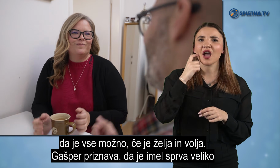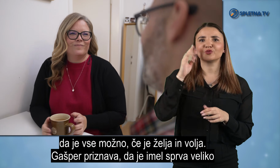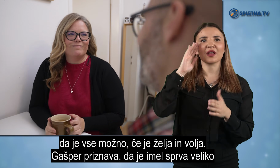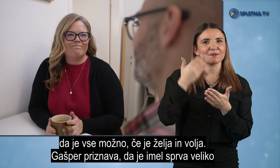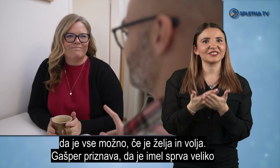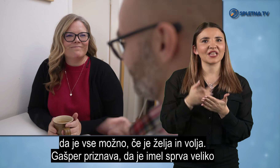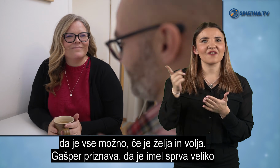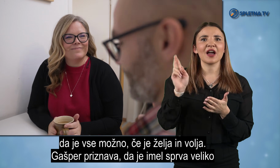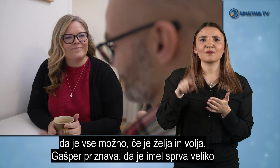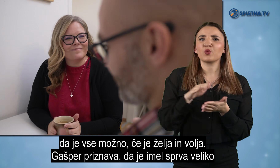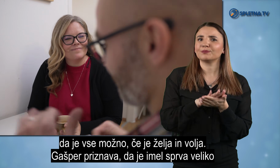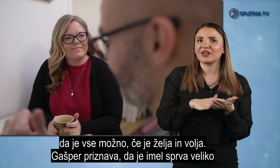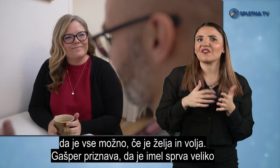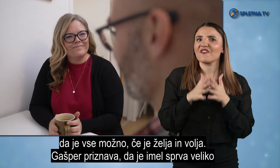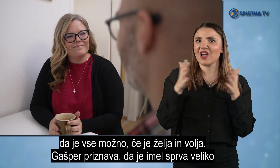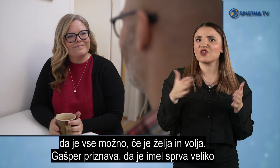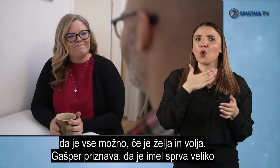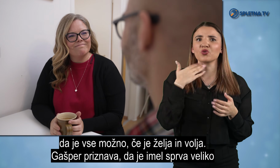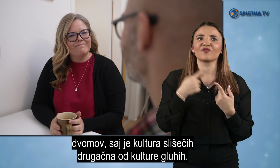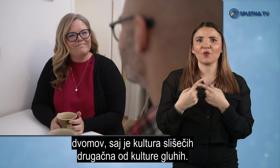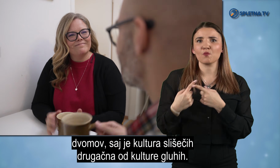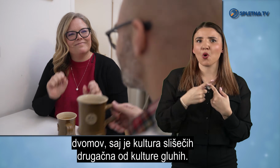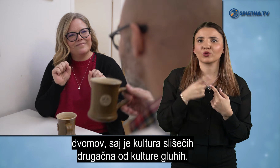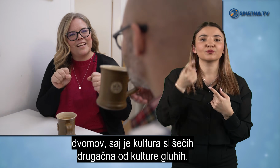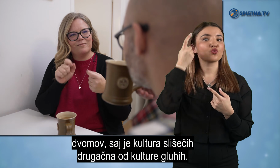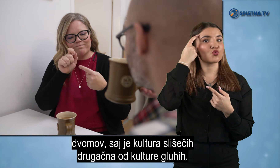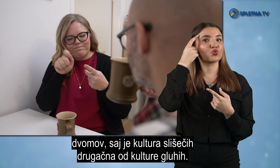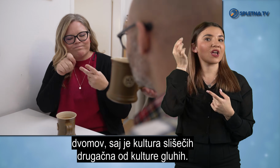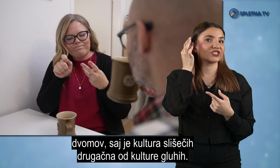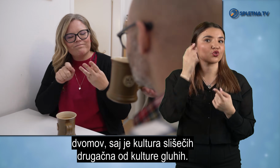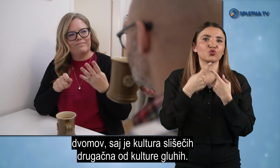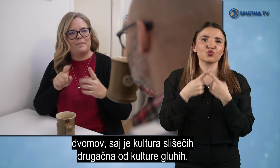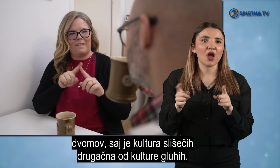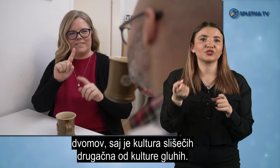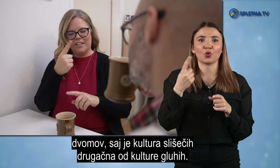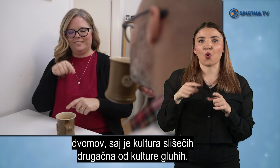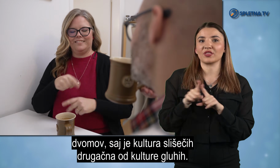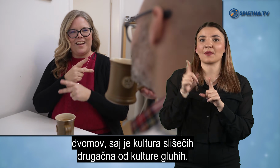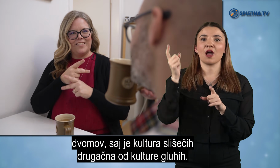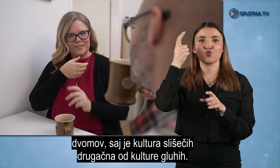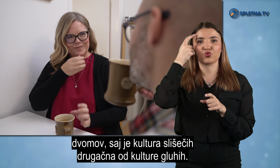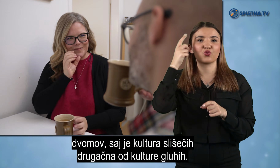Gašper priznava, da je imel sprva veliko dvomov, saj je kultura slišečih drugačna od kulture gluhih.